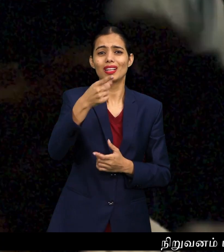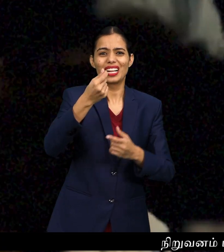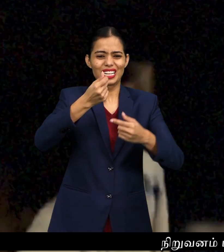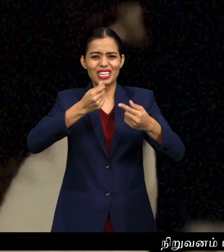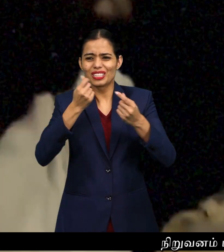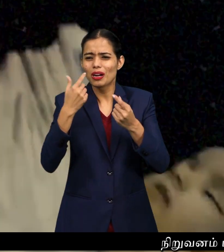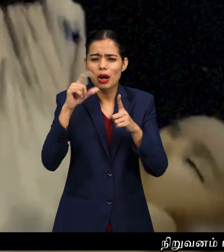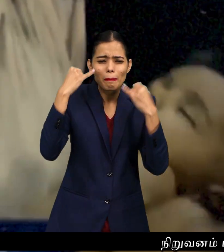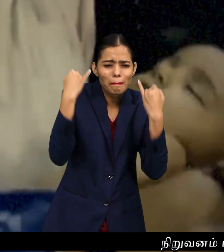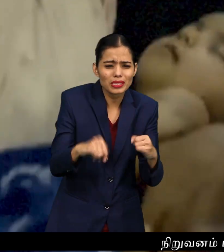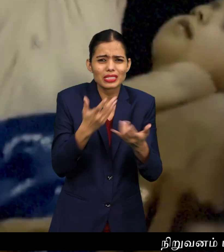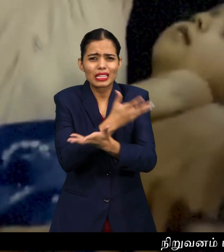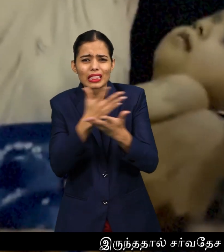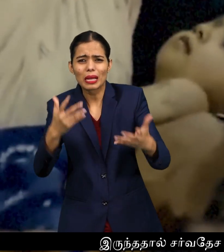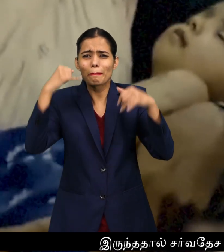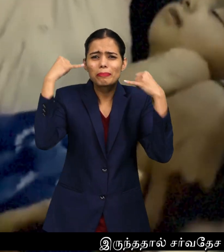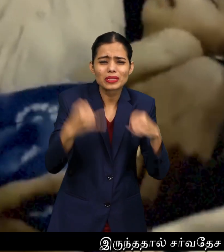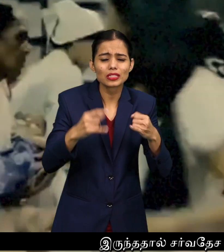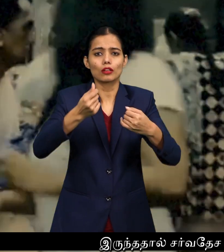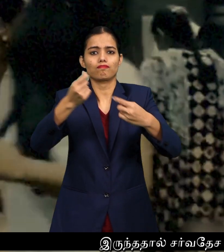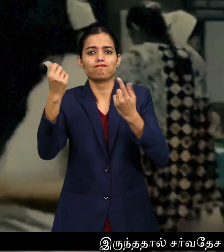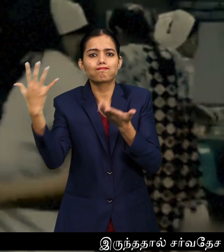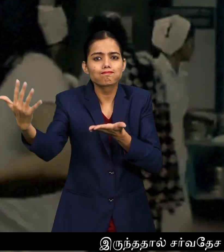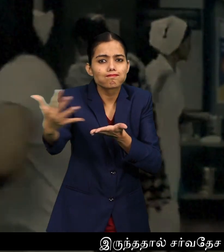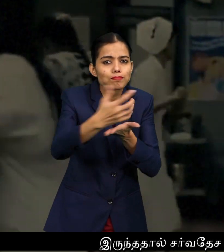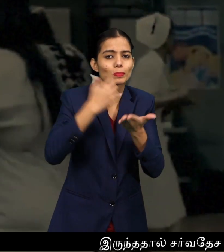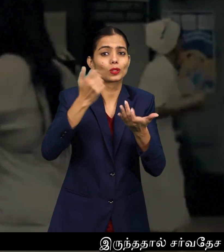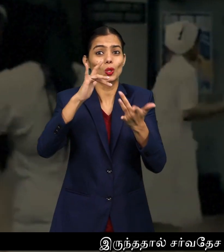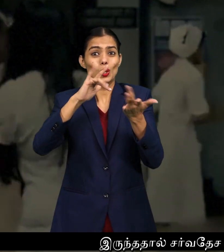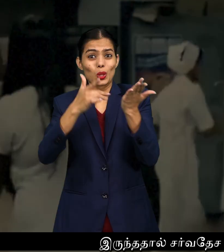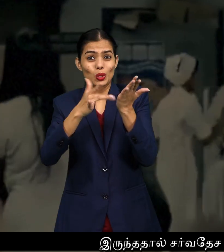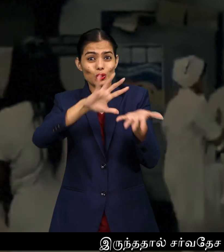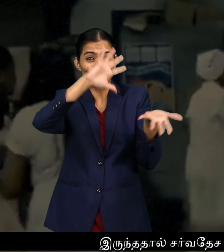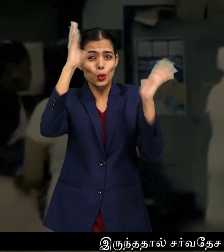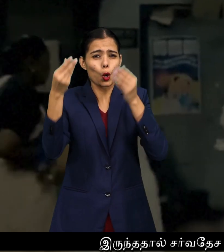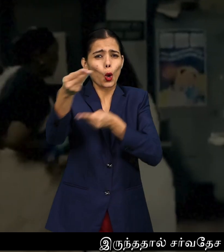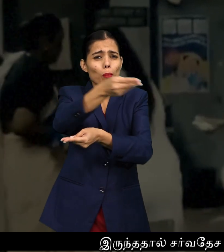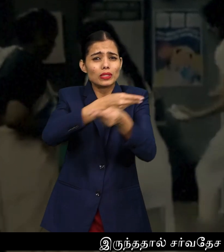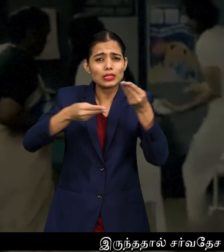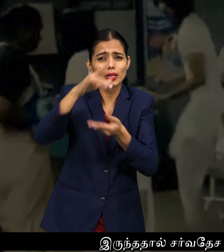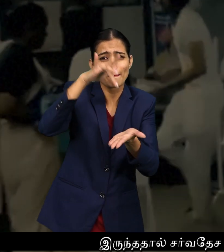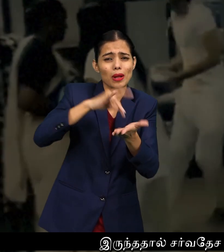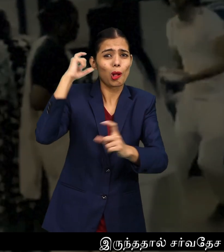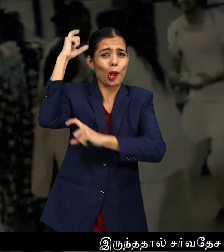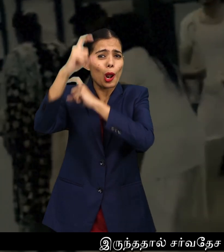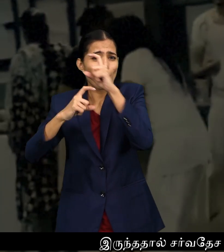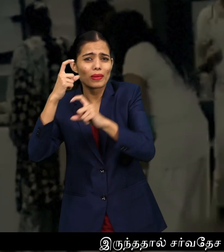நிறுவனம் பன்னாட்டு நிறுவனமாக இருந்ததால் சர்வதேச தரத்தின் அடிப்படையில் இழப்பீடு.